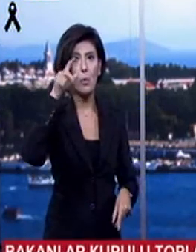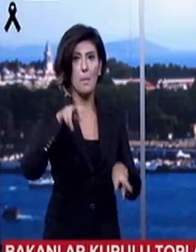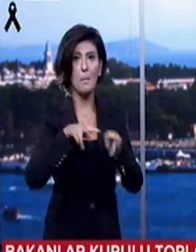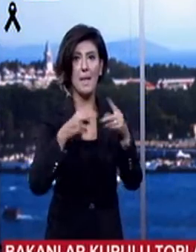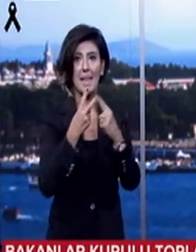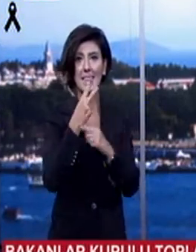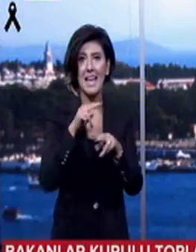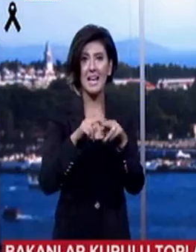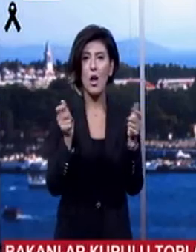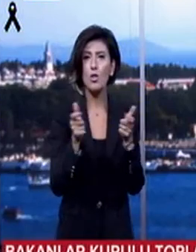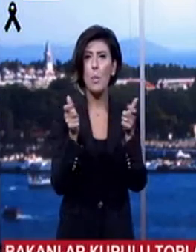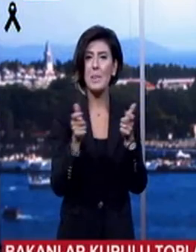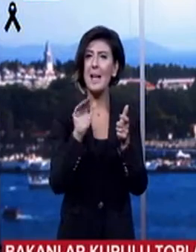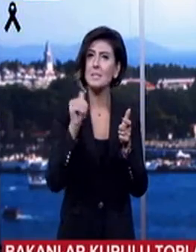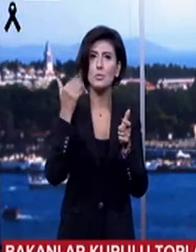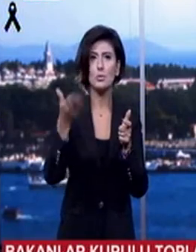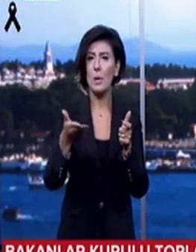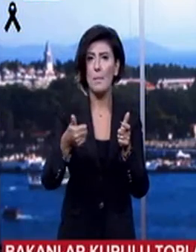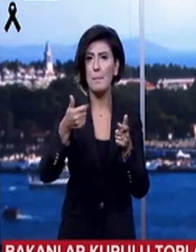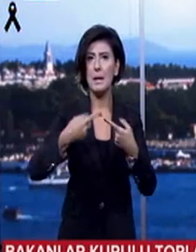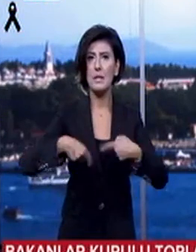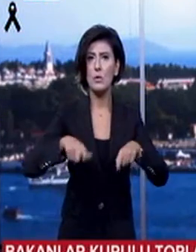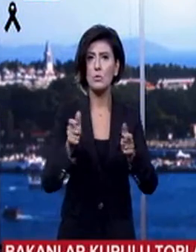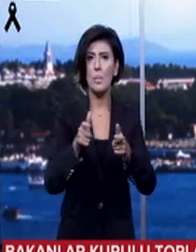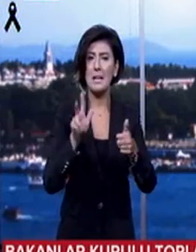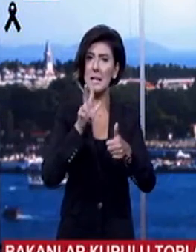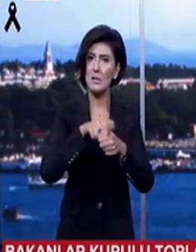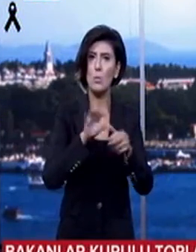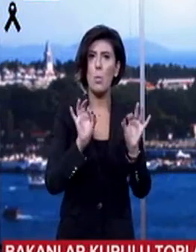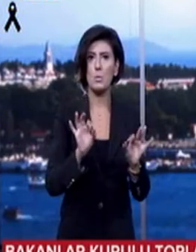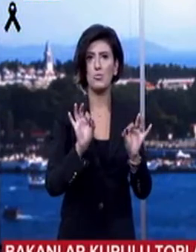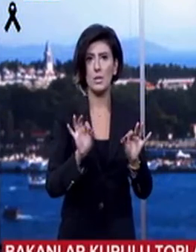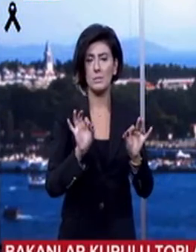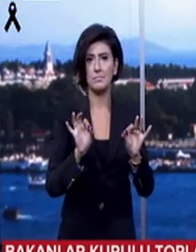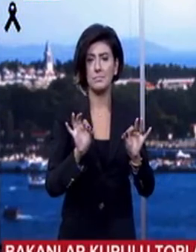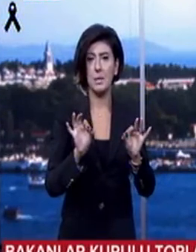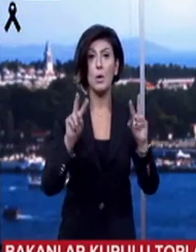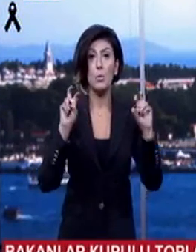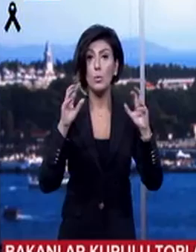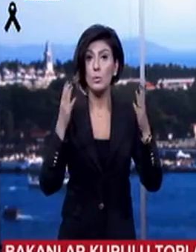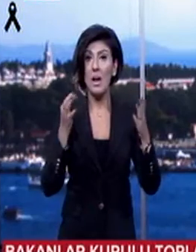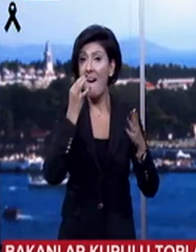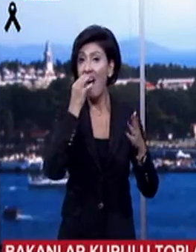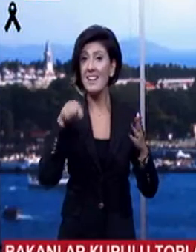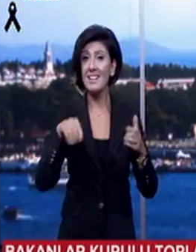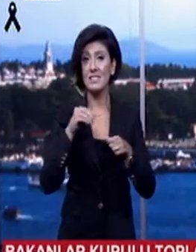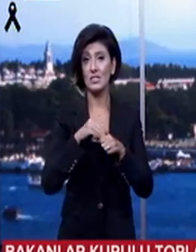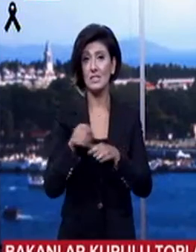MYK toplantısının ardından Bakanlar Kurulu toplantısına katılacak. Gündemde Ankara'daki terör